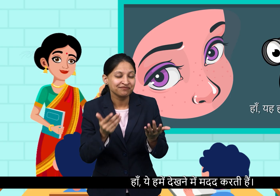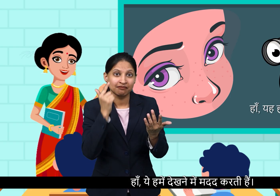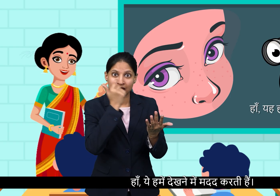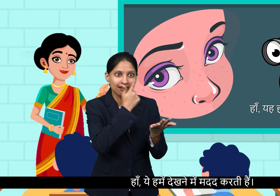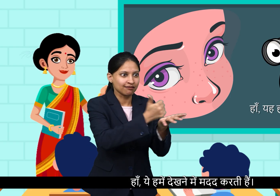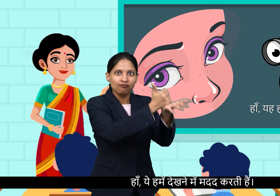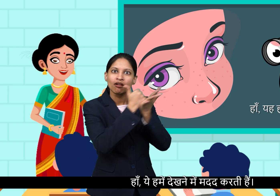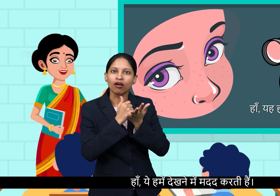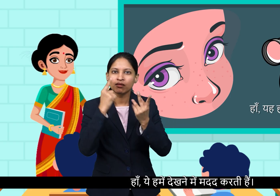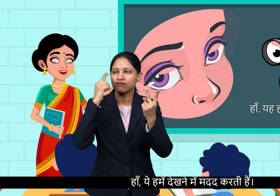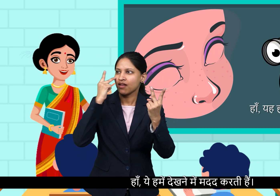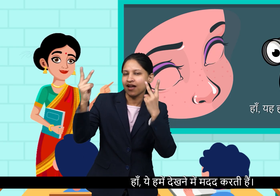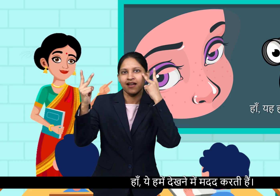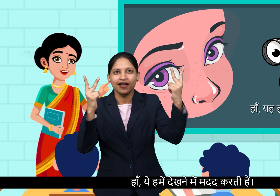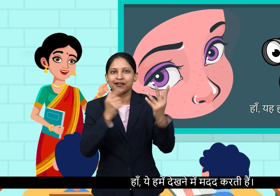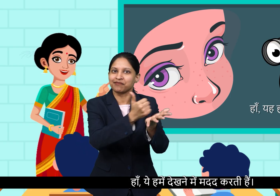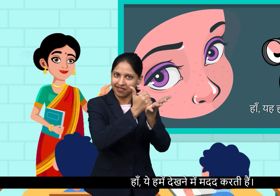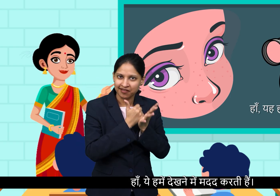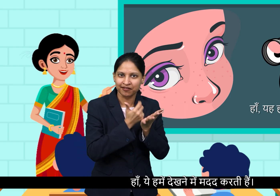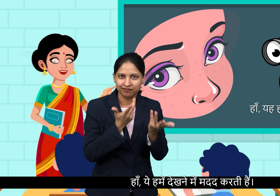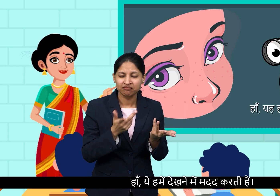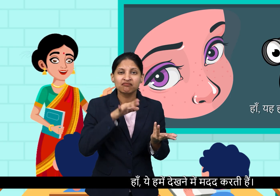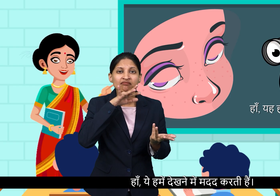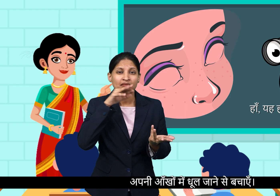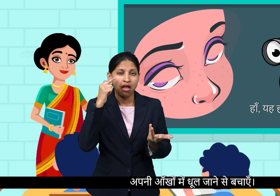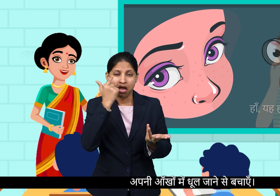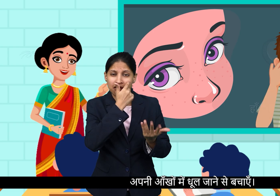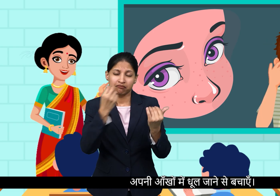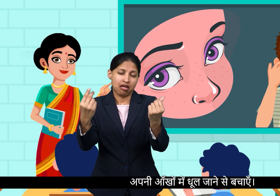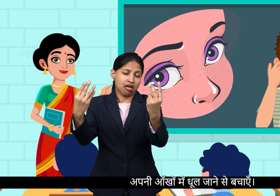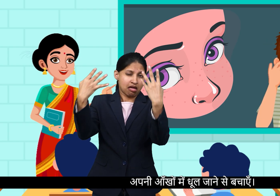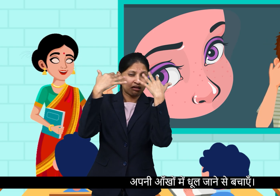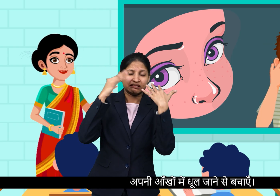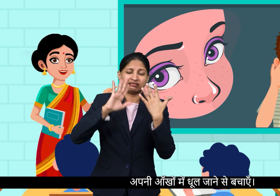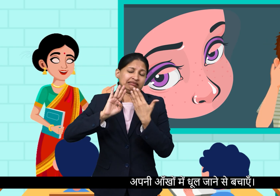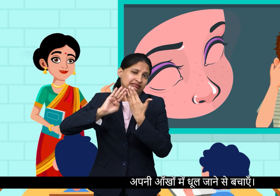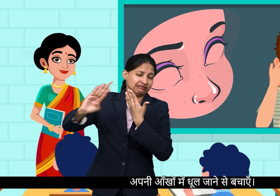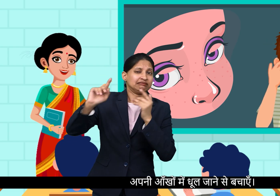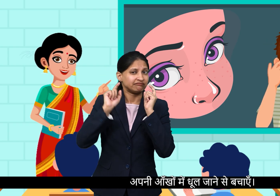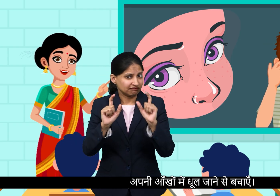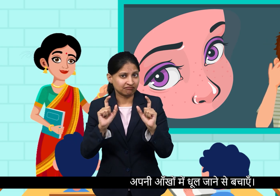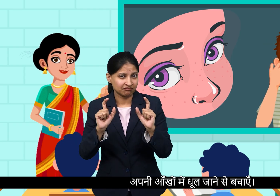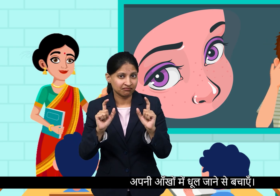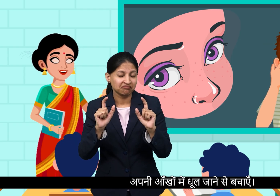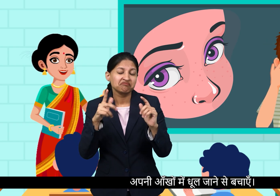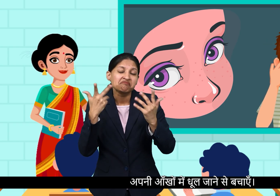हाँ, ये हमें देखने में मदद करती है। अपनी आंखों में धूल जाने से